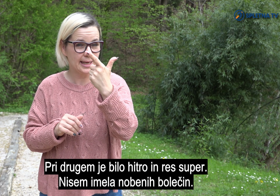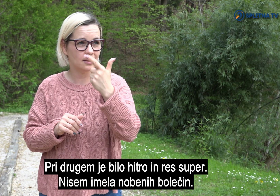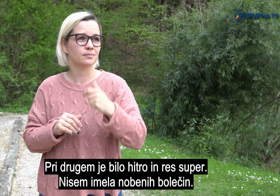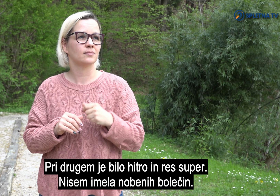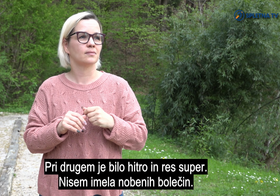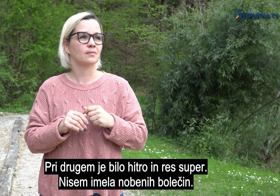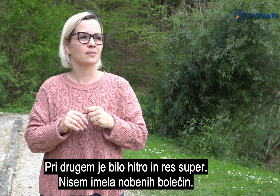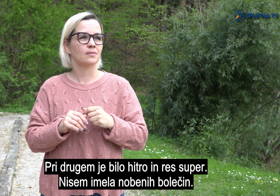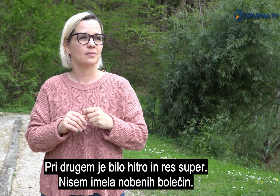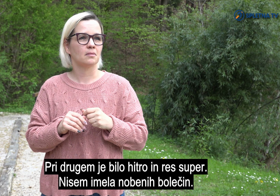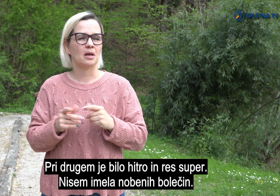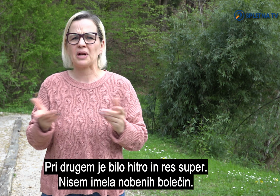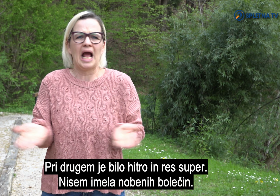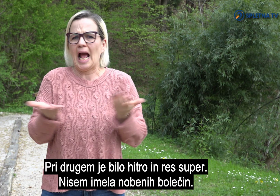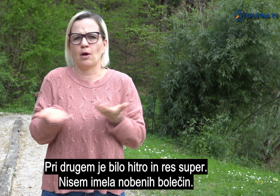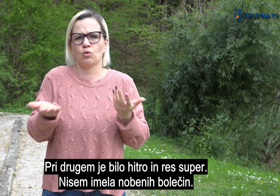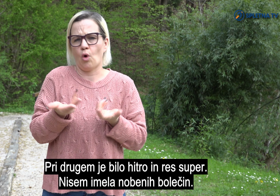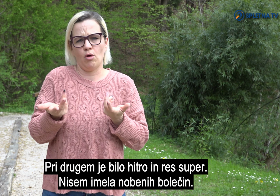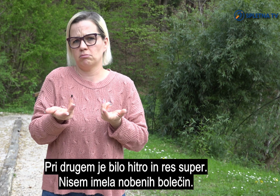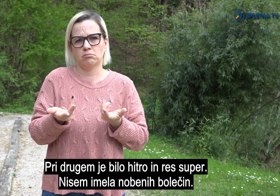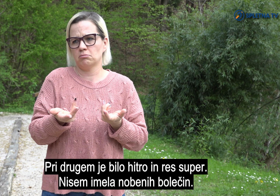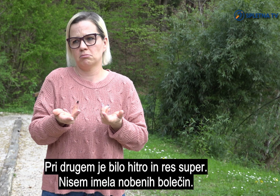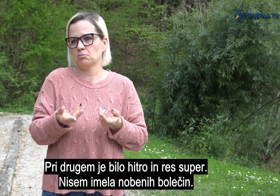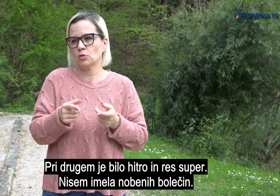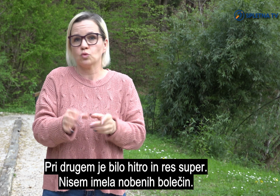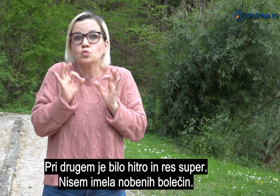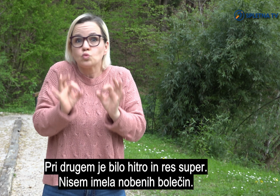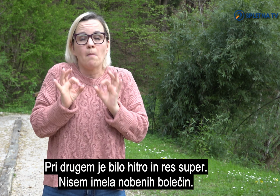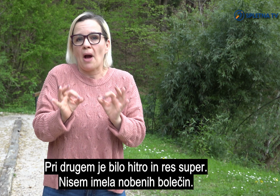Pri drugem je bilo hitro in res super.